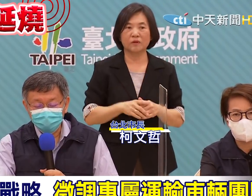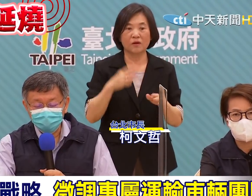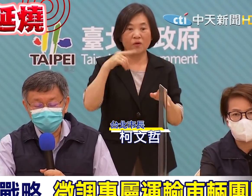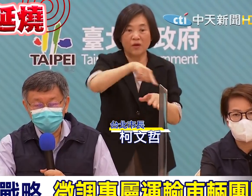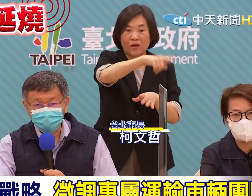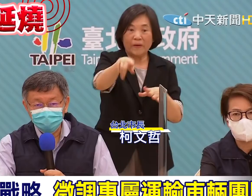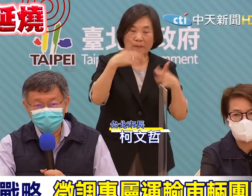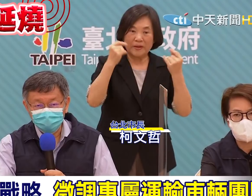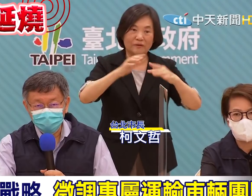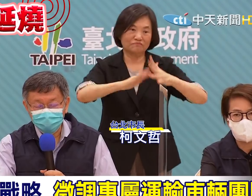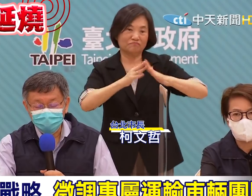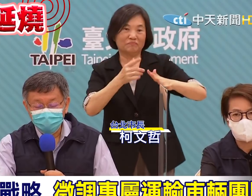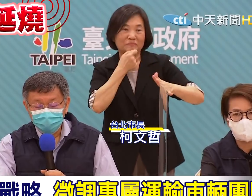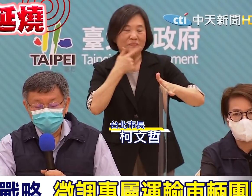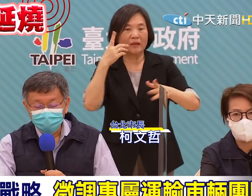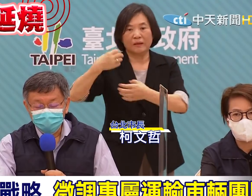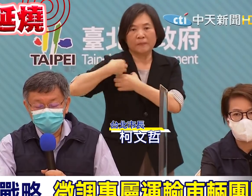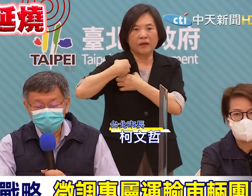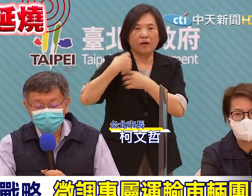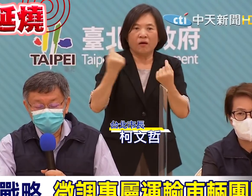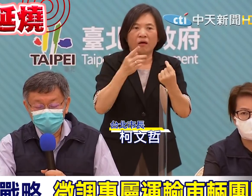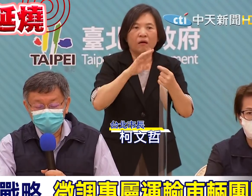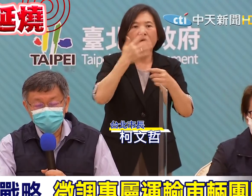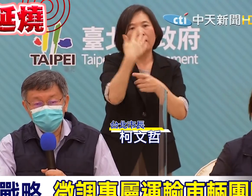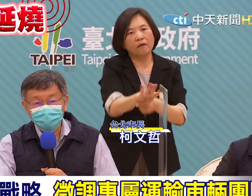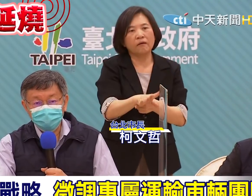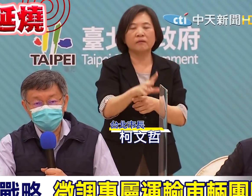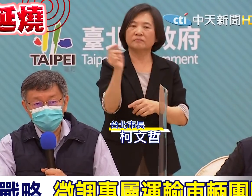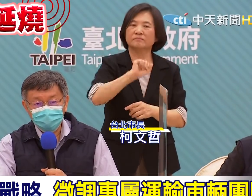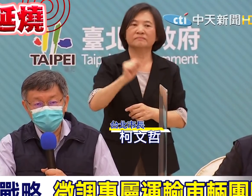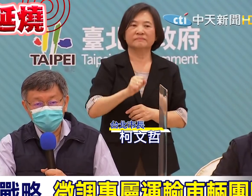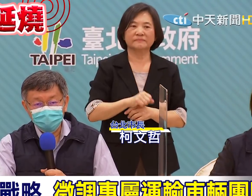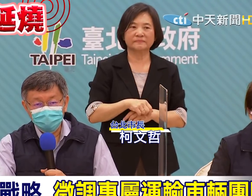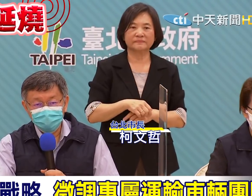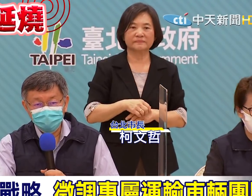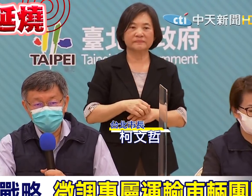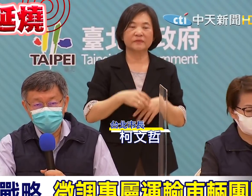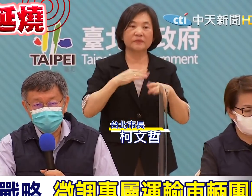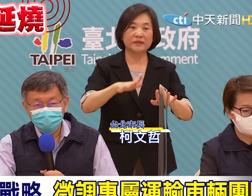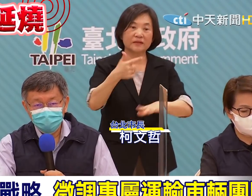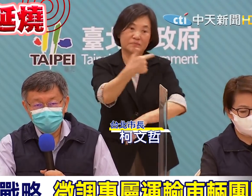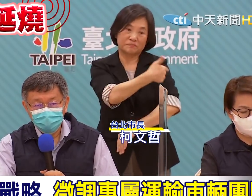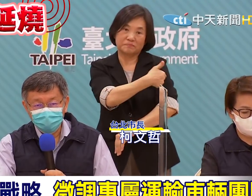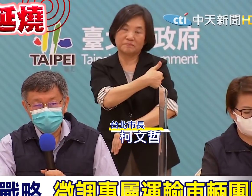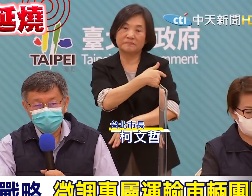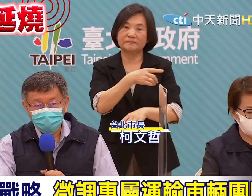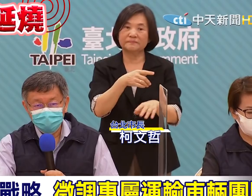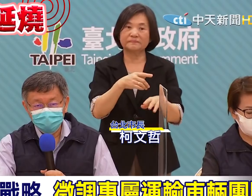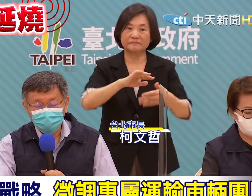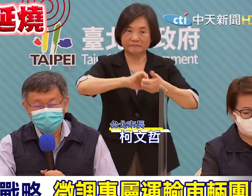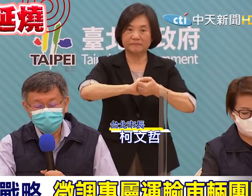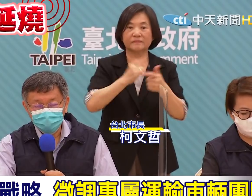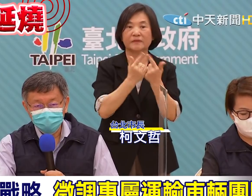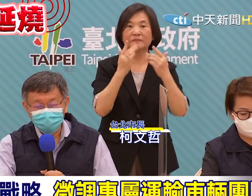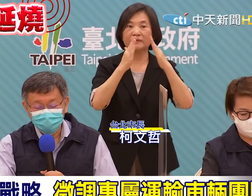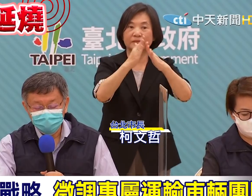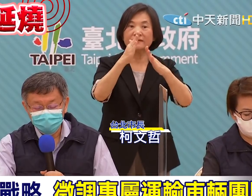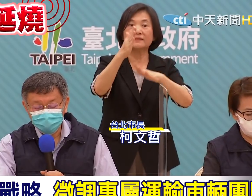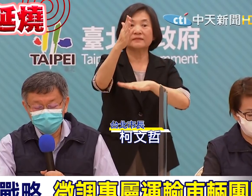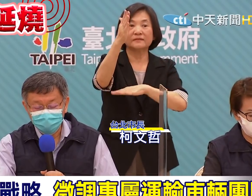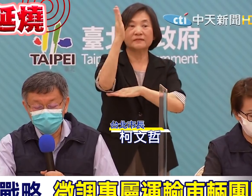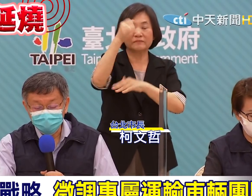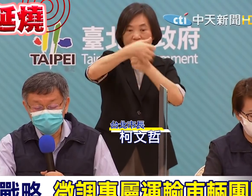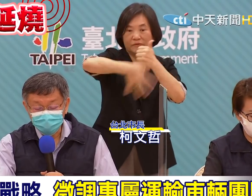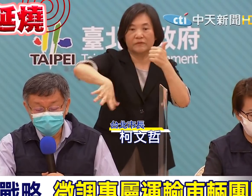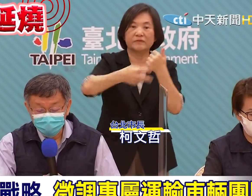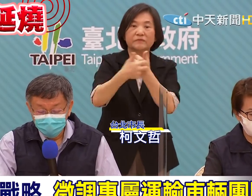线作战部队哈先损伤，所以我们从现在开始，你知道哈，疫苗的施打由台北市卫生局全